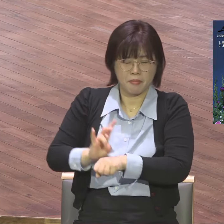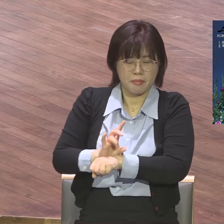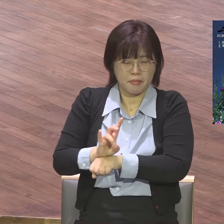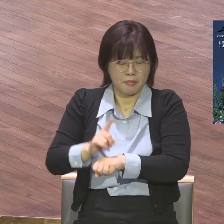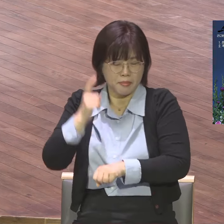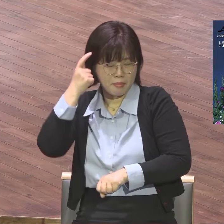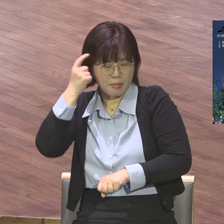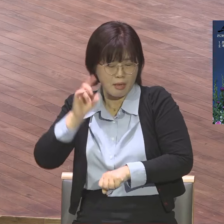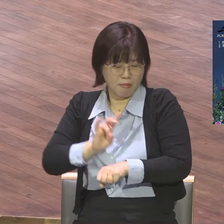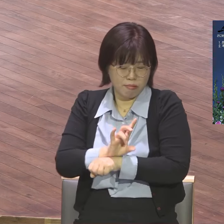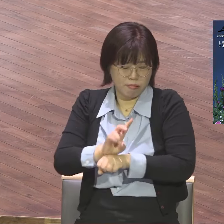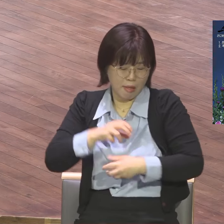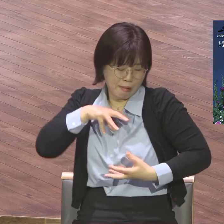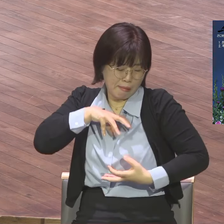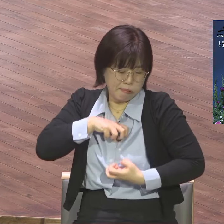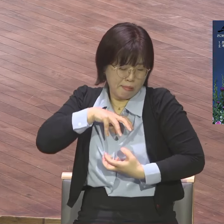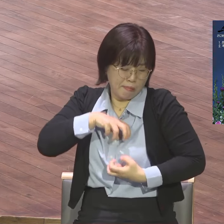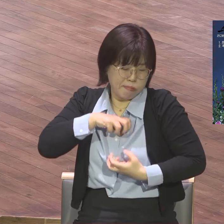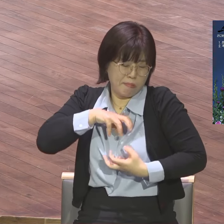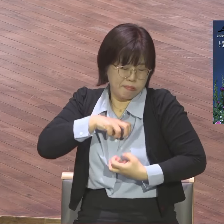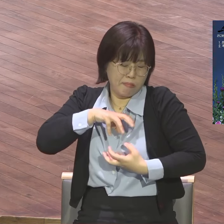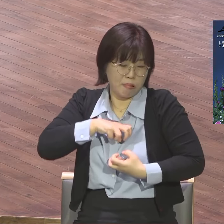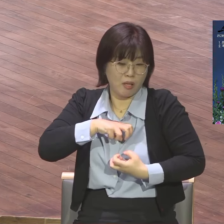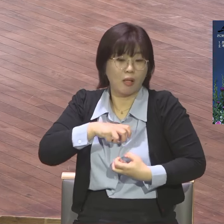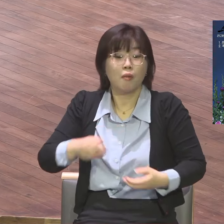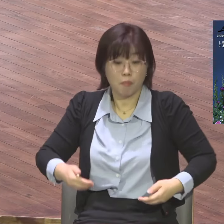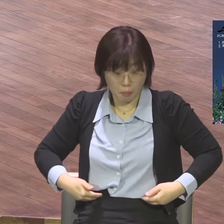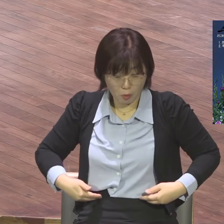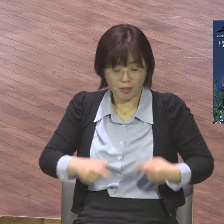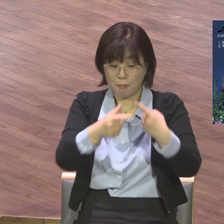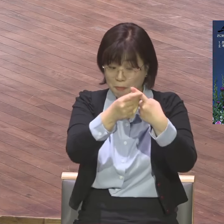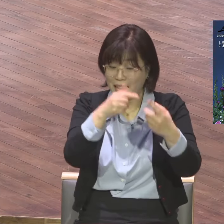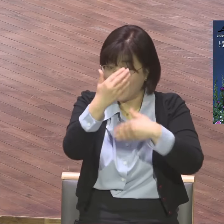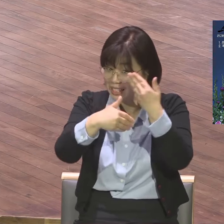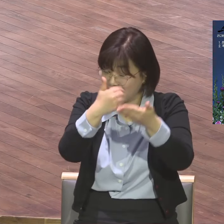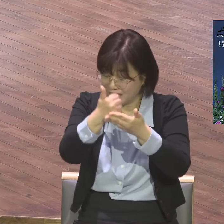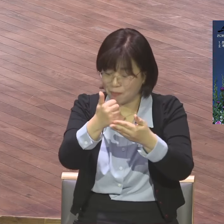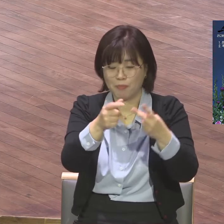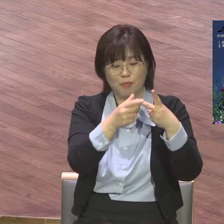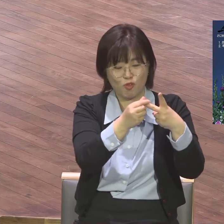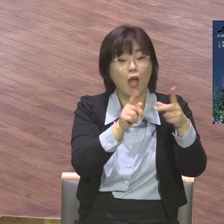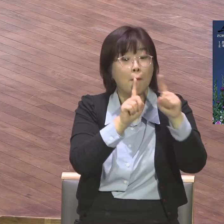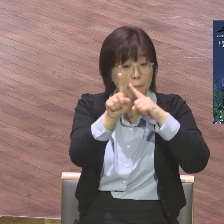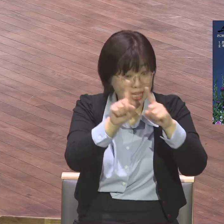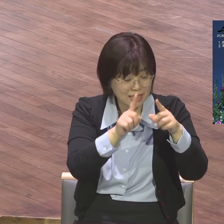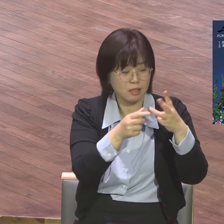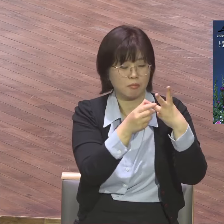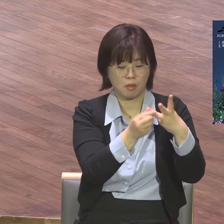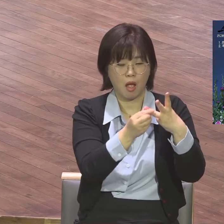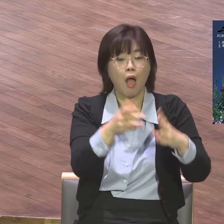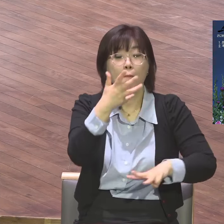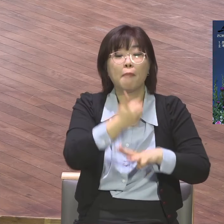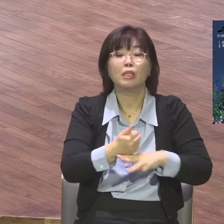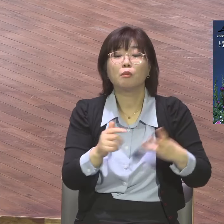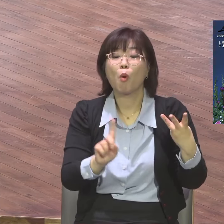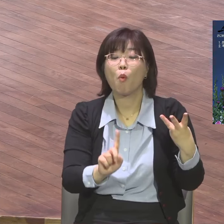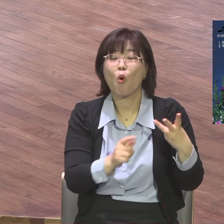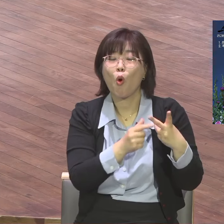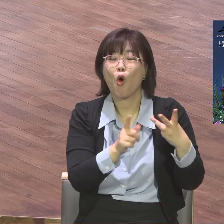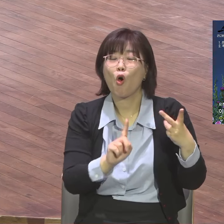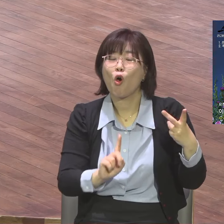영원하기 때문에. 그리고 또 하나 영원한 것이 있는데 그것이 요한일서 2장 17절 말씀.